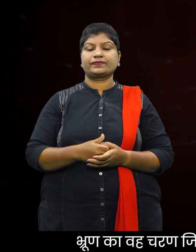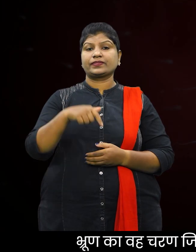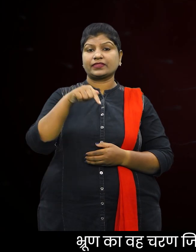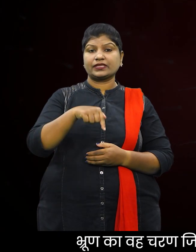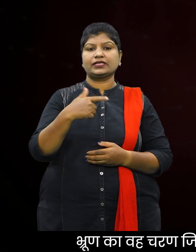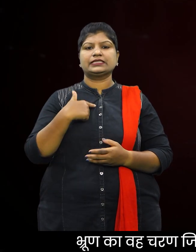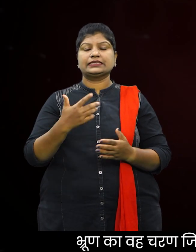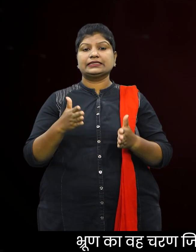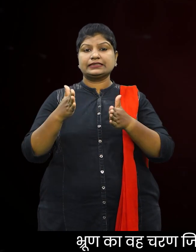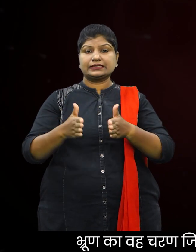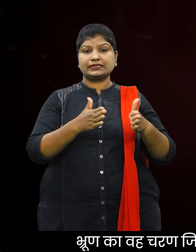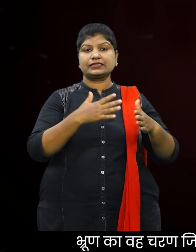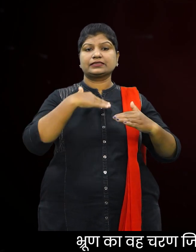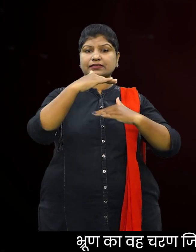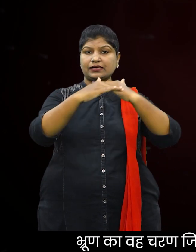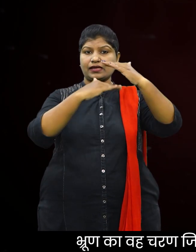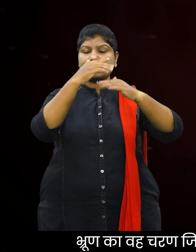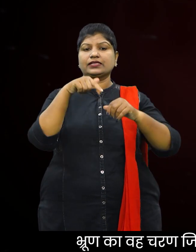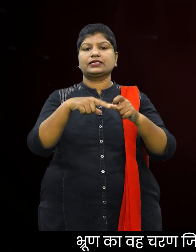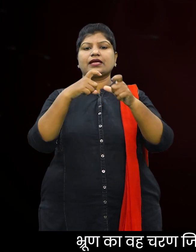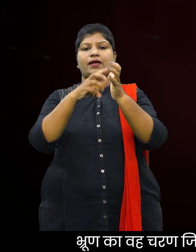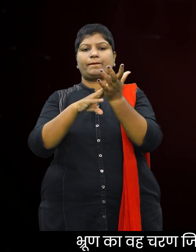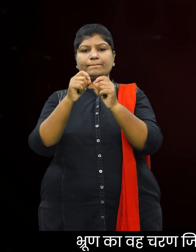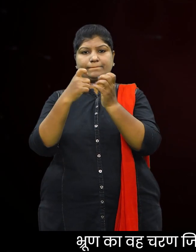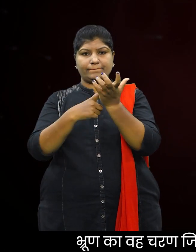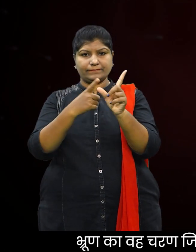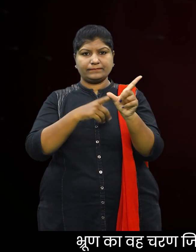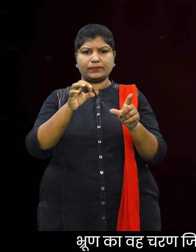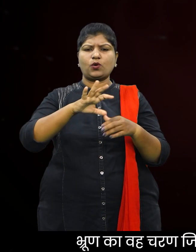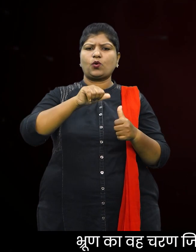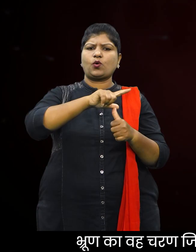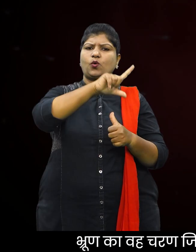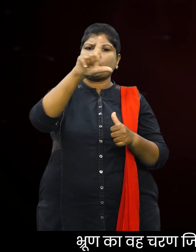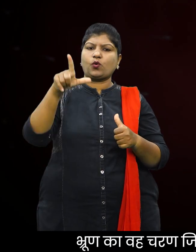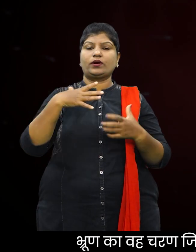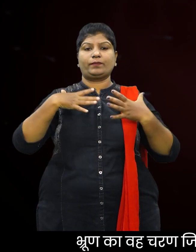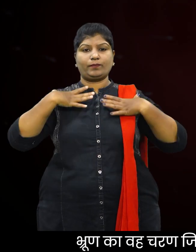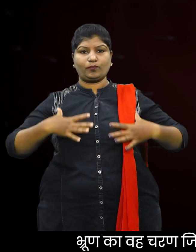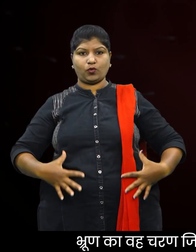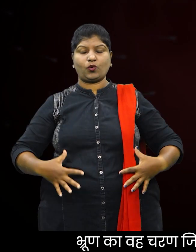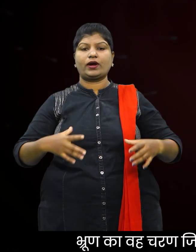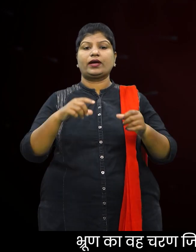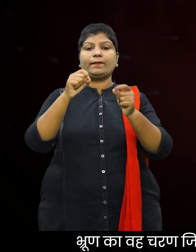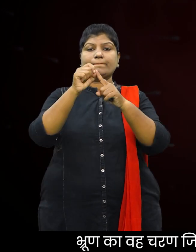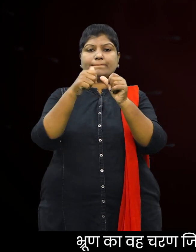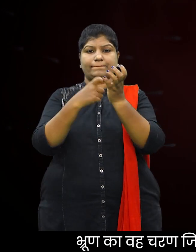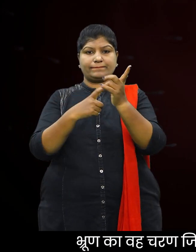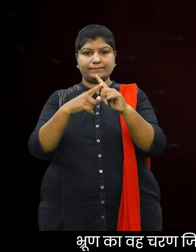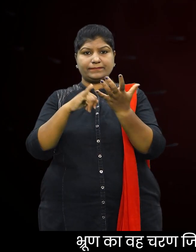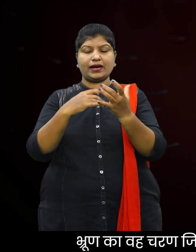भ्रूण का वह चरण जिसमें सभी शरीर के अंग पहचाने उसे भ्रूण कहा जाता है।